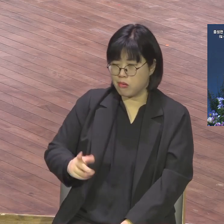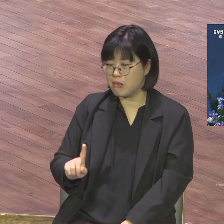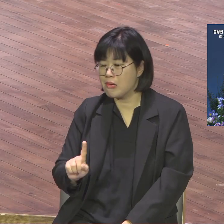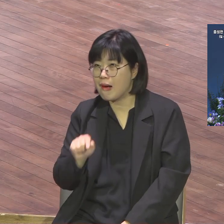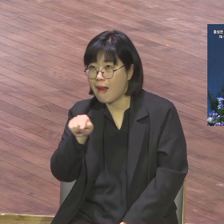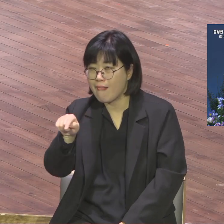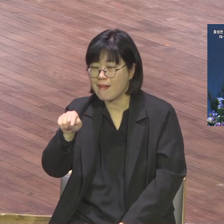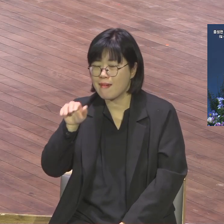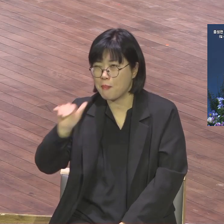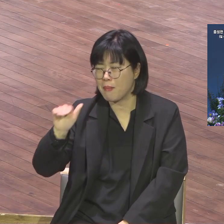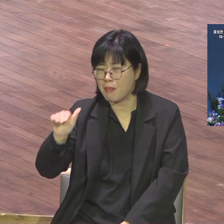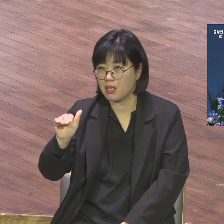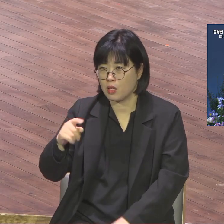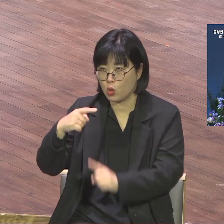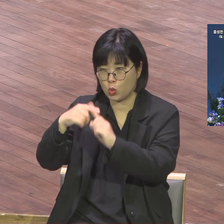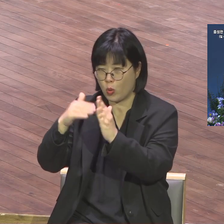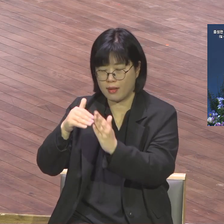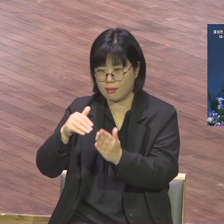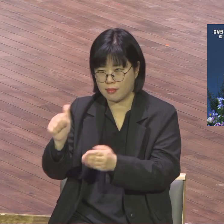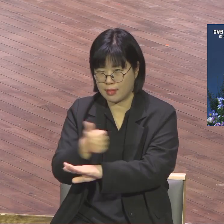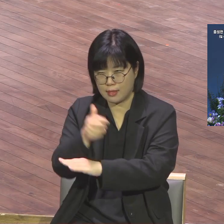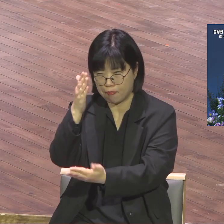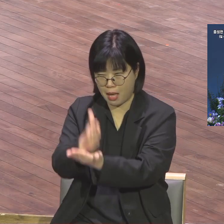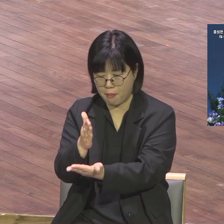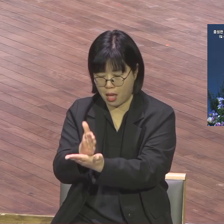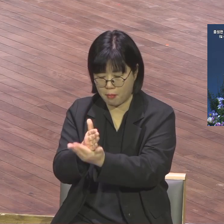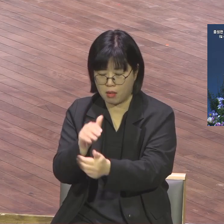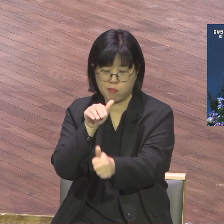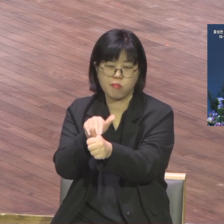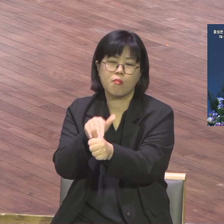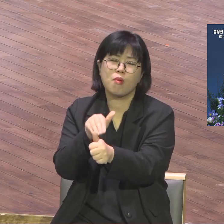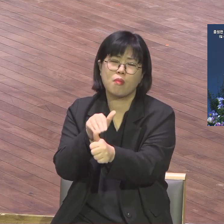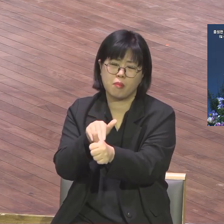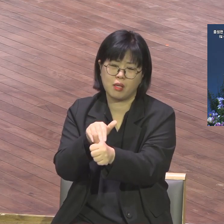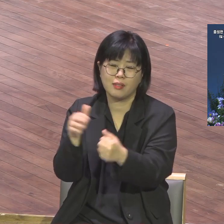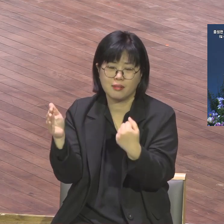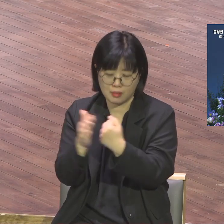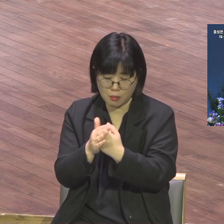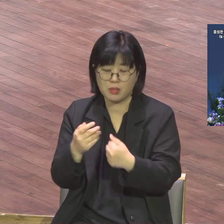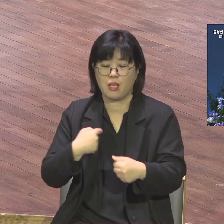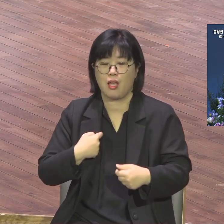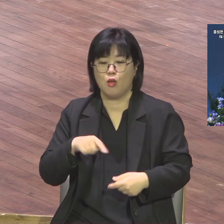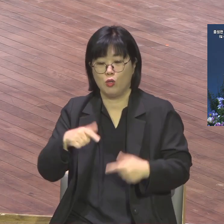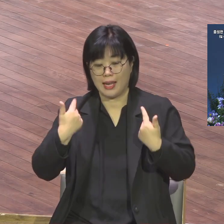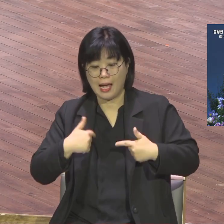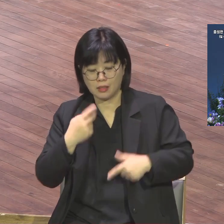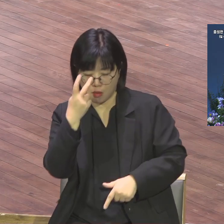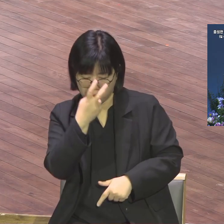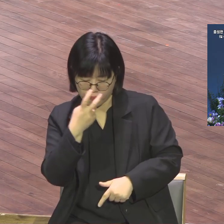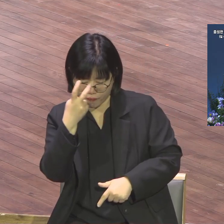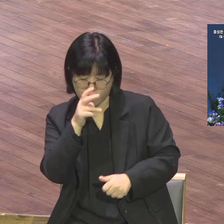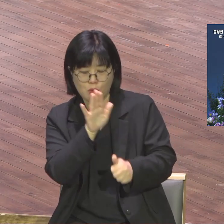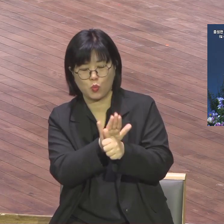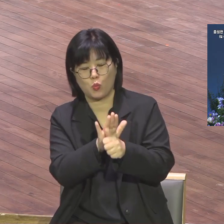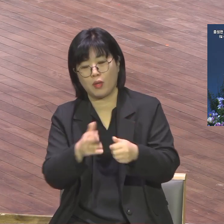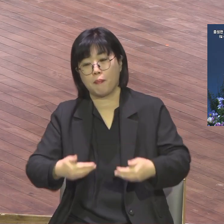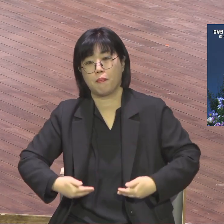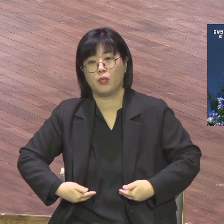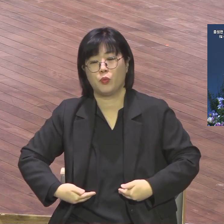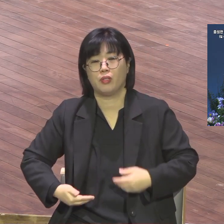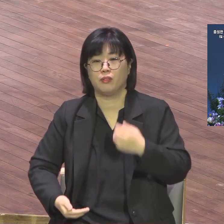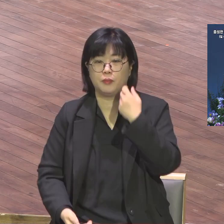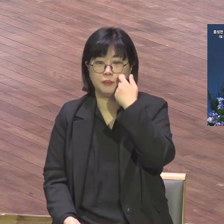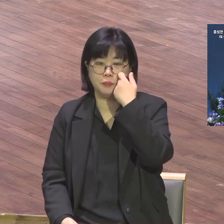않는다니까요. 계속 건드린다니까 갈등하도록. 그런데 그 사람 혼자 어떻게 살아남아요? 여러분 말이지요.